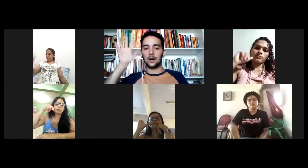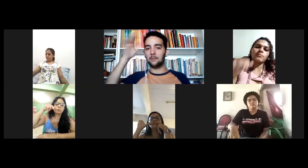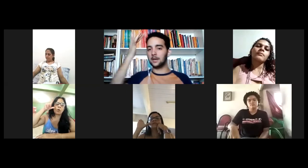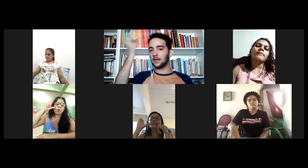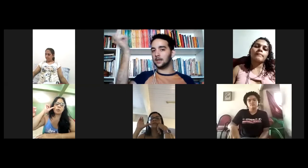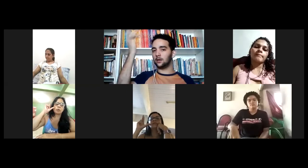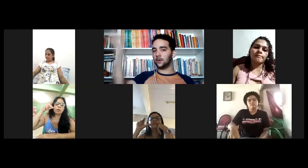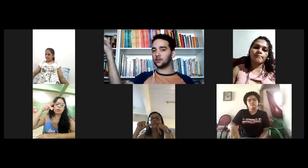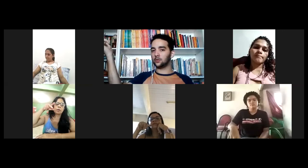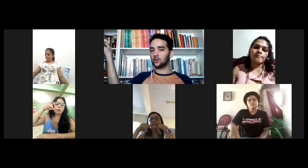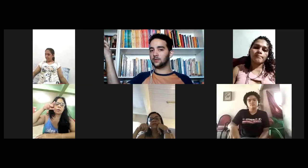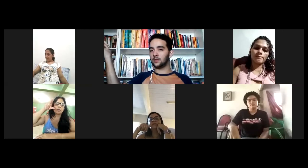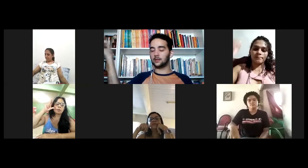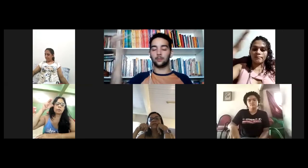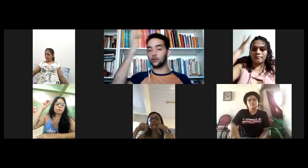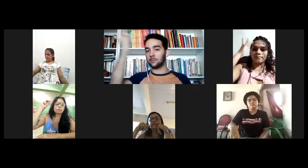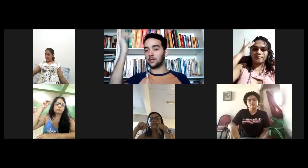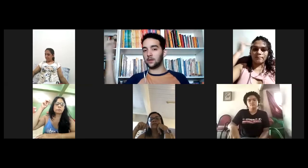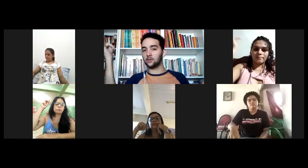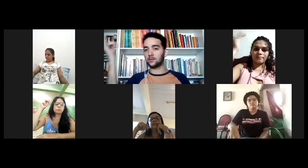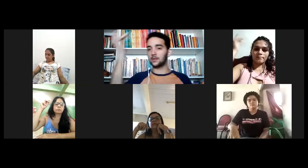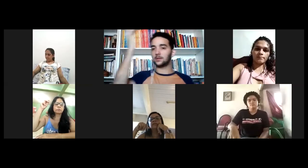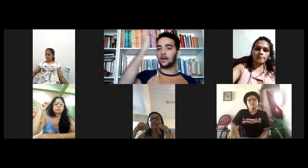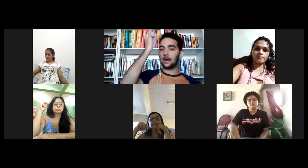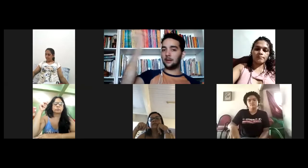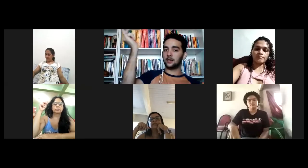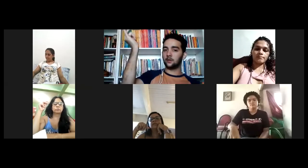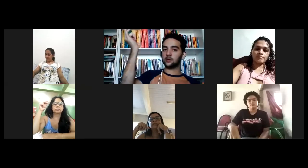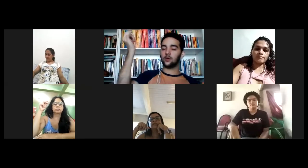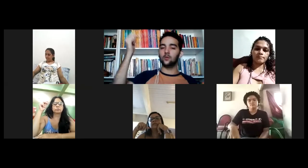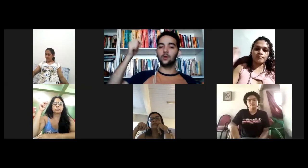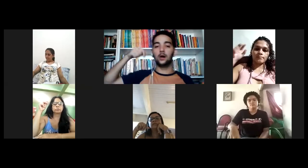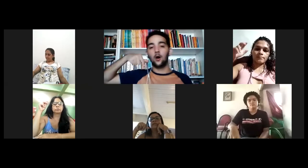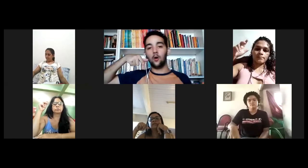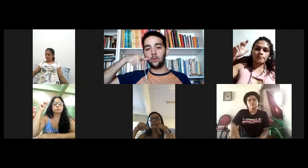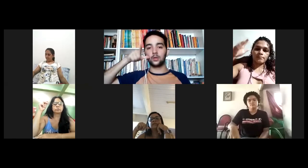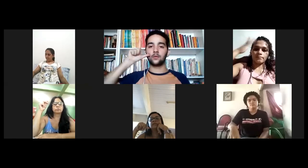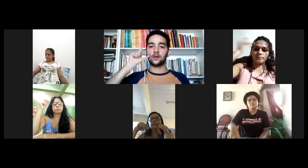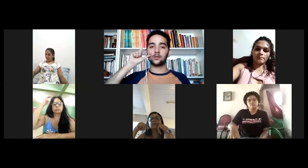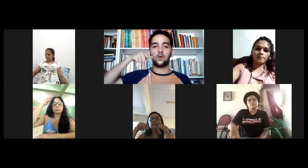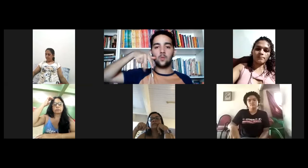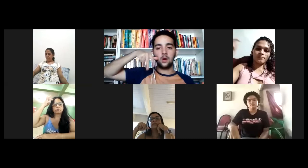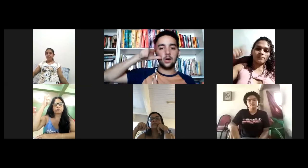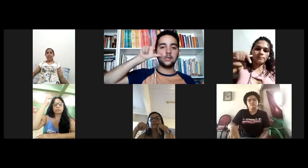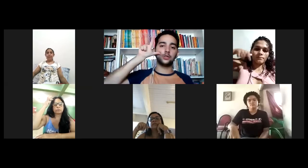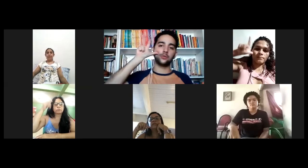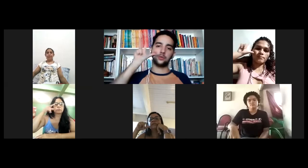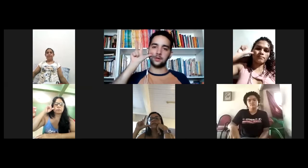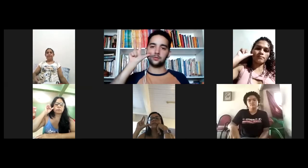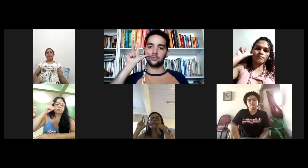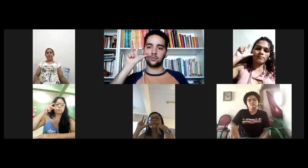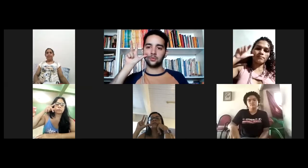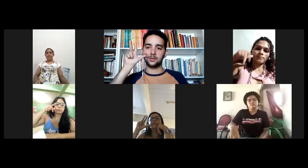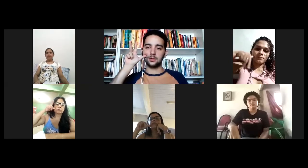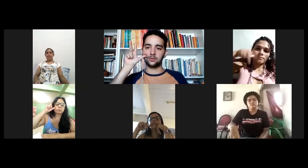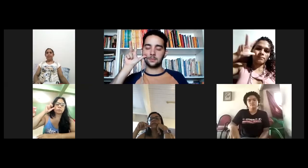Então, amanhã eu faço 2 vezes. Depois de amanhã eu faço 2 vezes. Amanhã eu faço só uma. Ontem eu faço só uma, antes de ontem eu